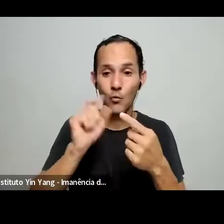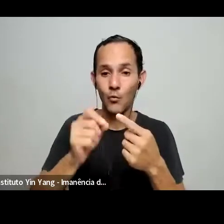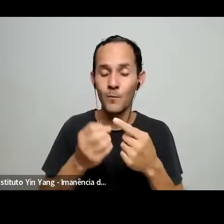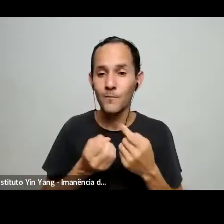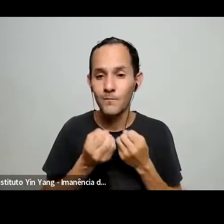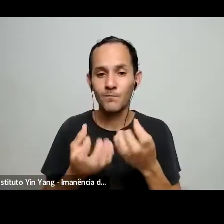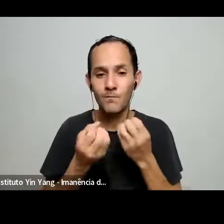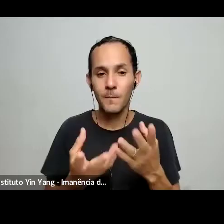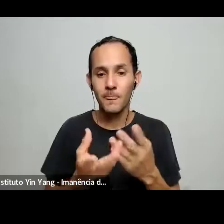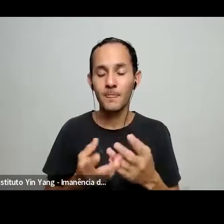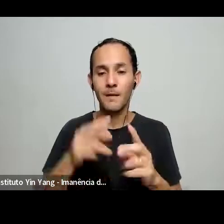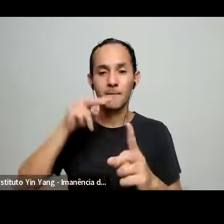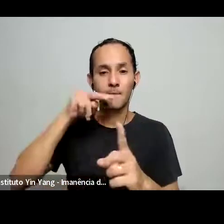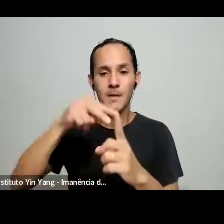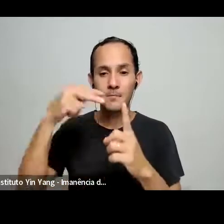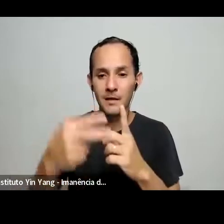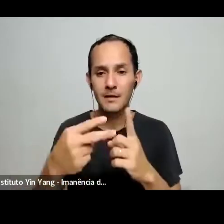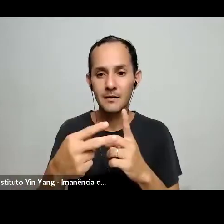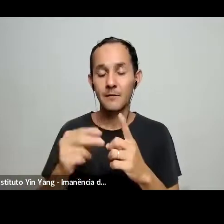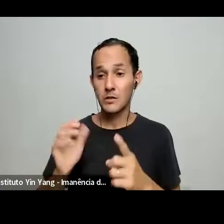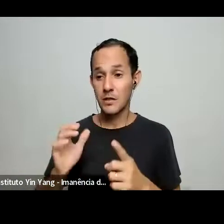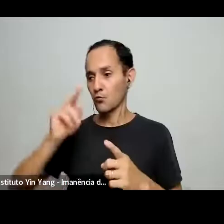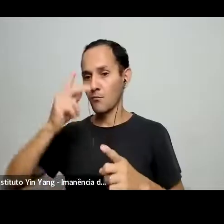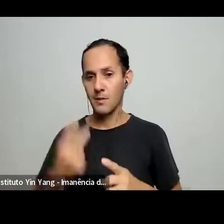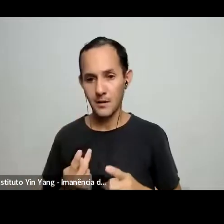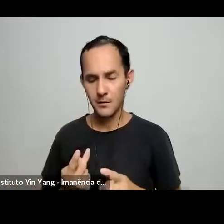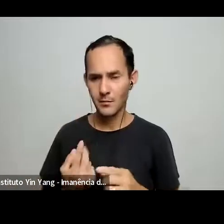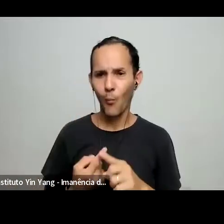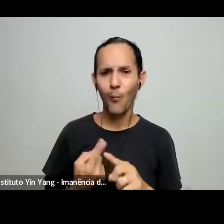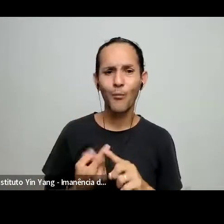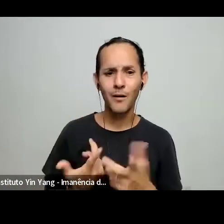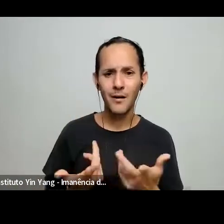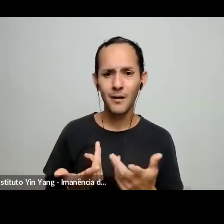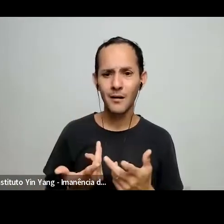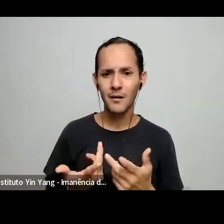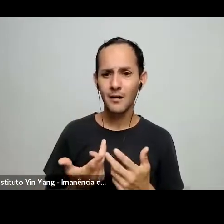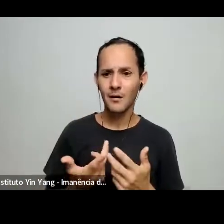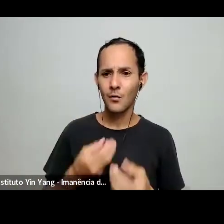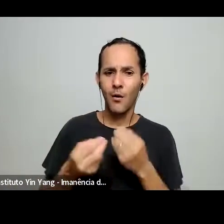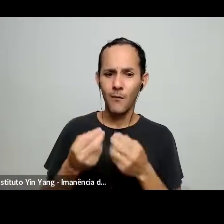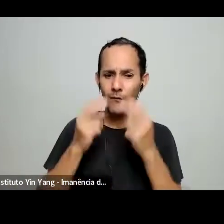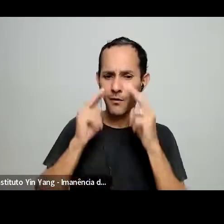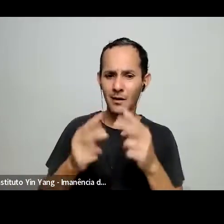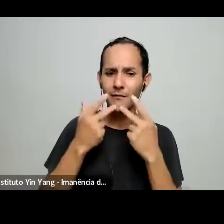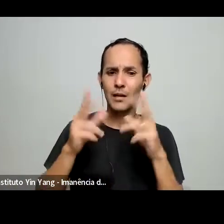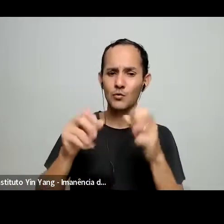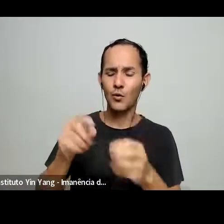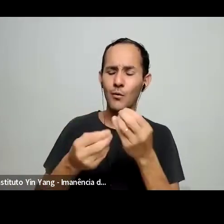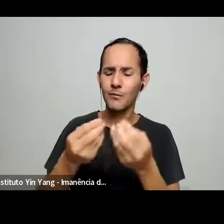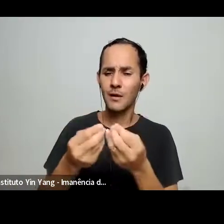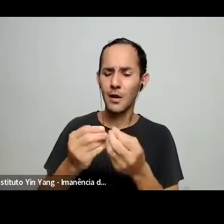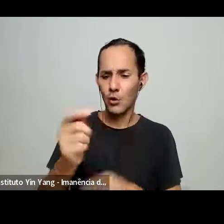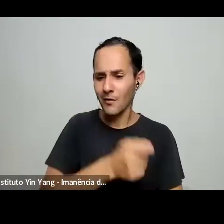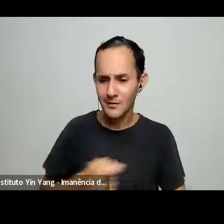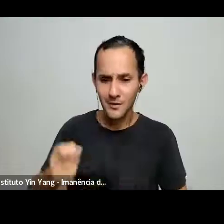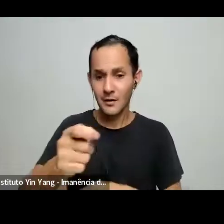trazer uma visão das ciências humanas. Por quê? Quando eu vou olhar para esse fenômeno, que é o fenômeno da constelação familiar, que